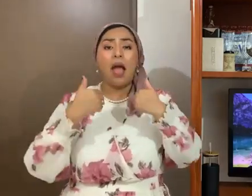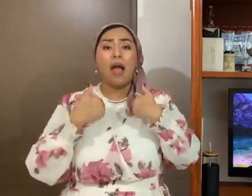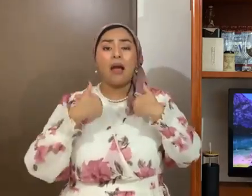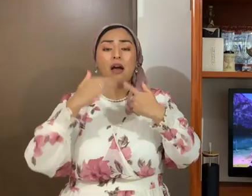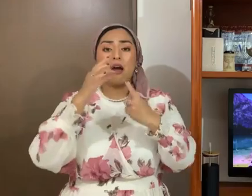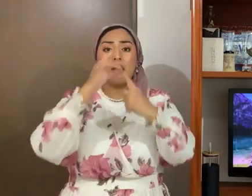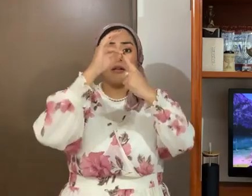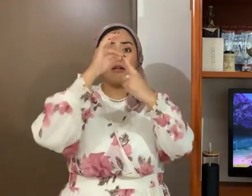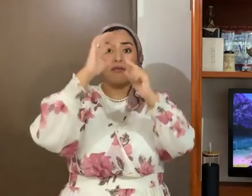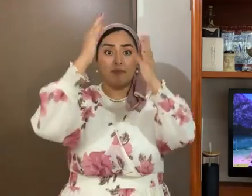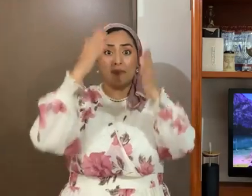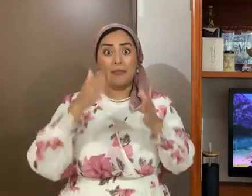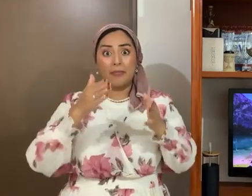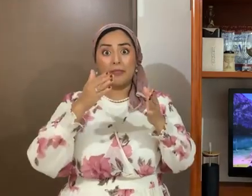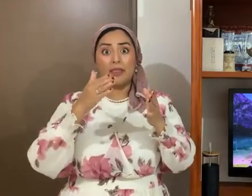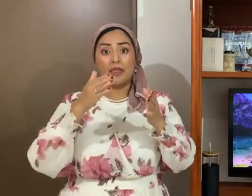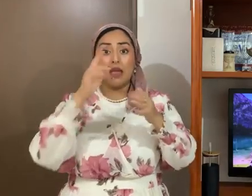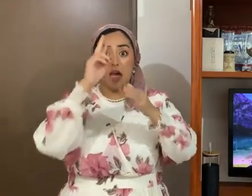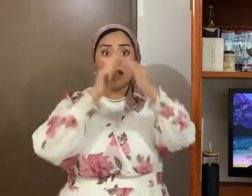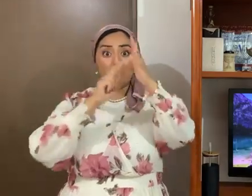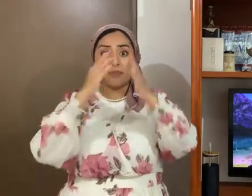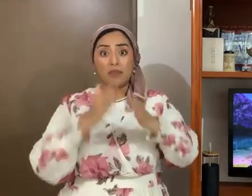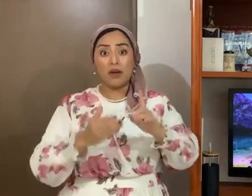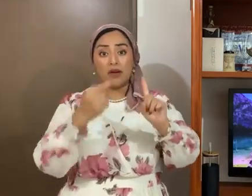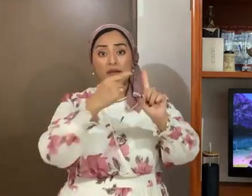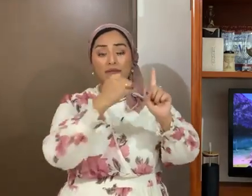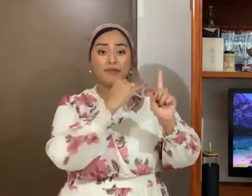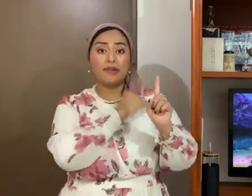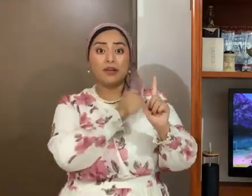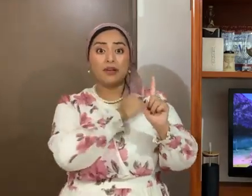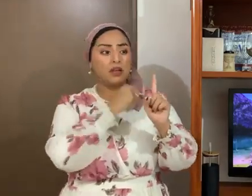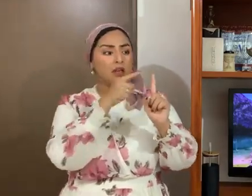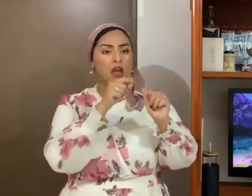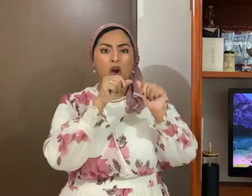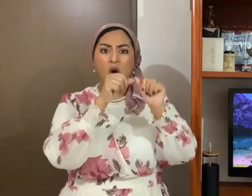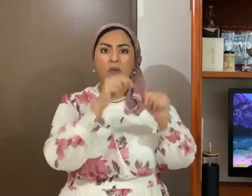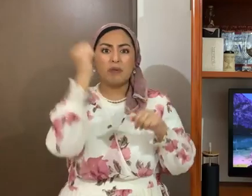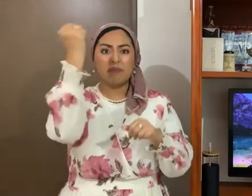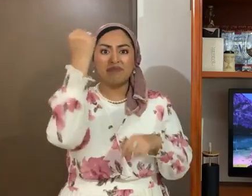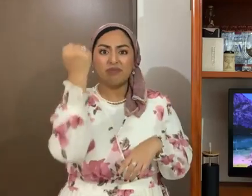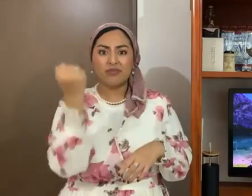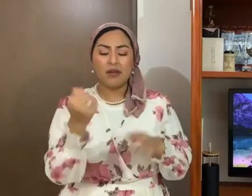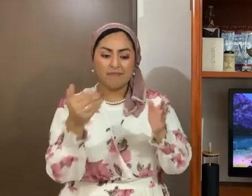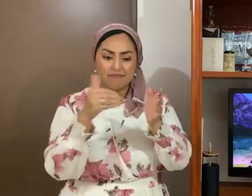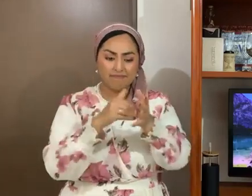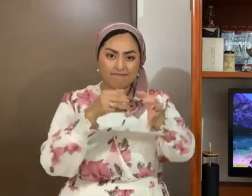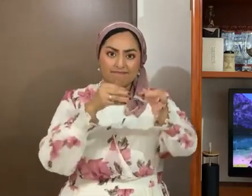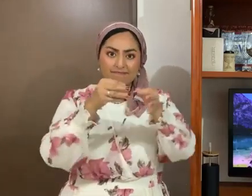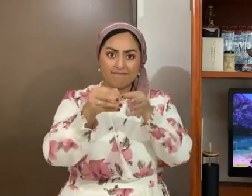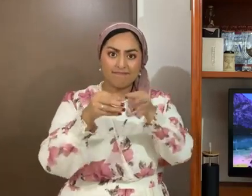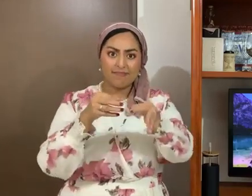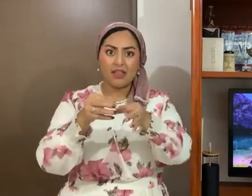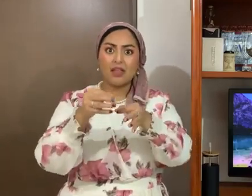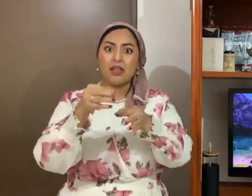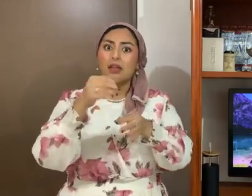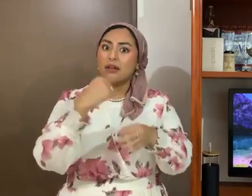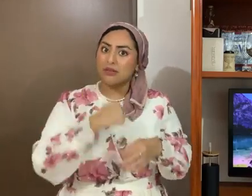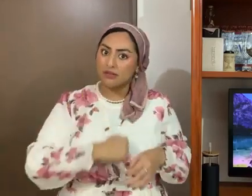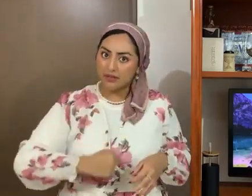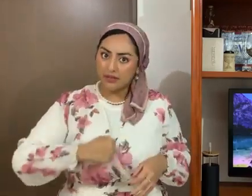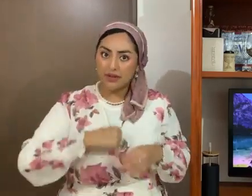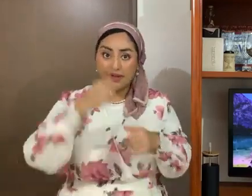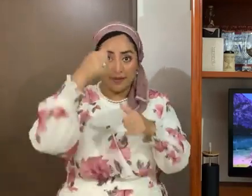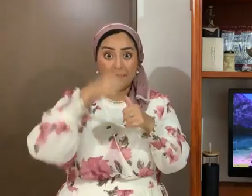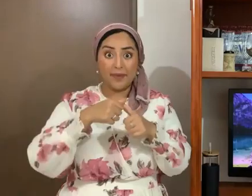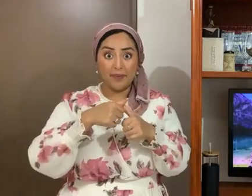siervo escogido, nuestro amado Naví, que nos ministra cada Shabbat la palabra, que nos dice aquello que en